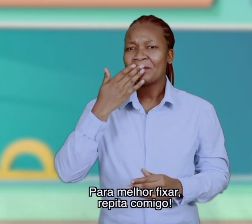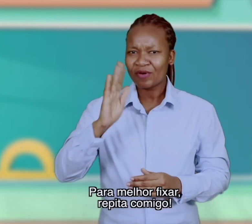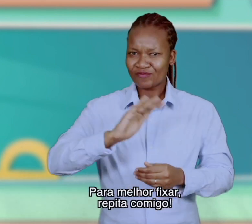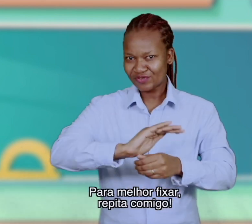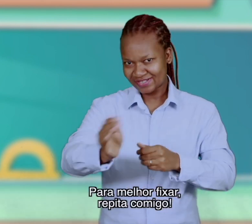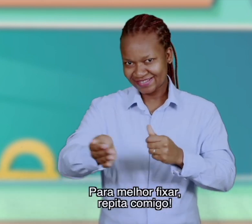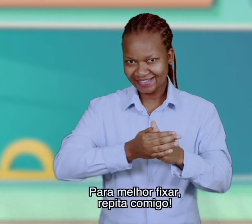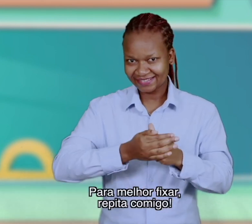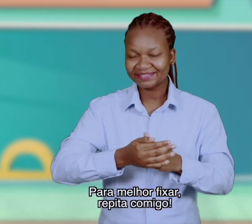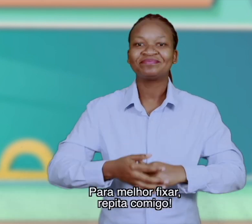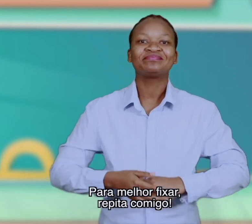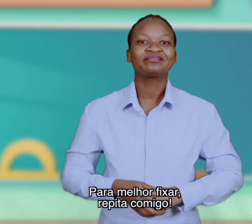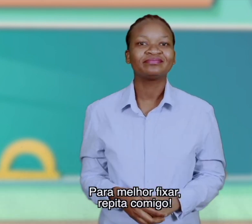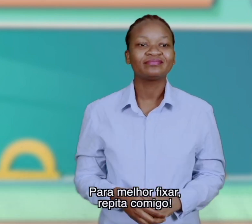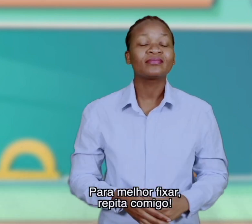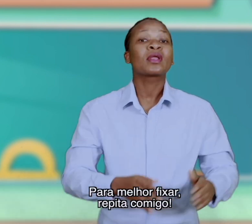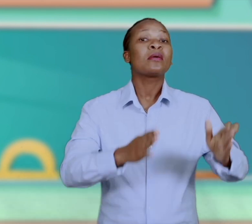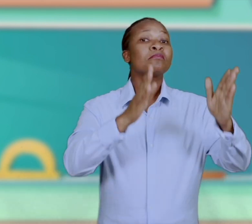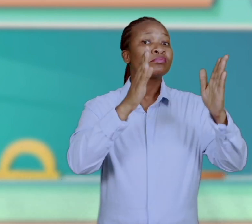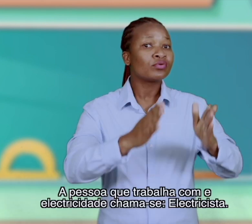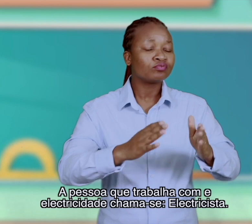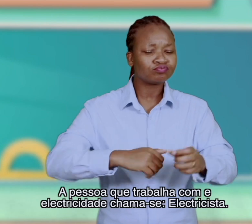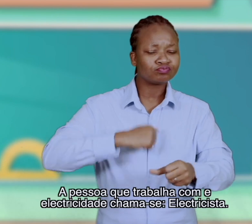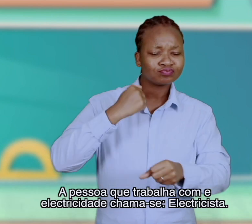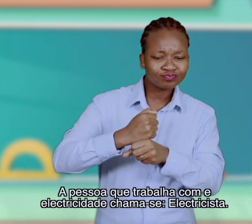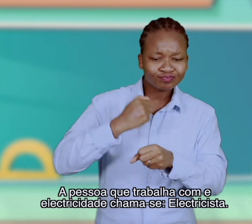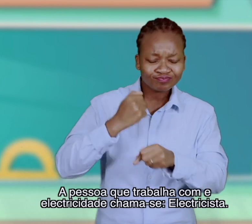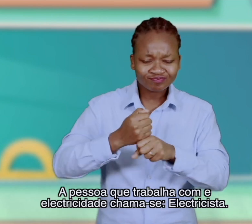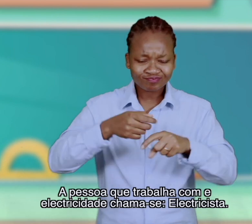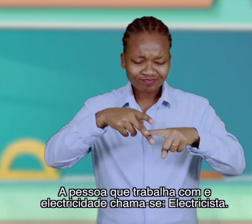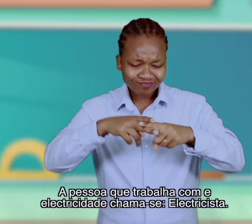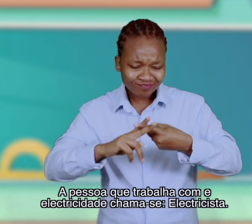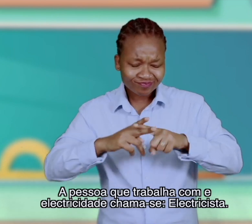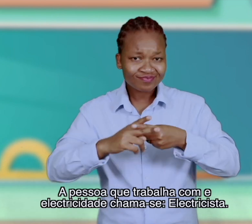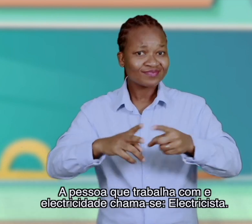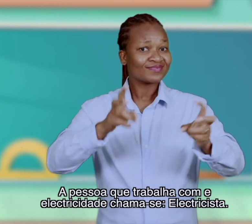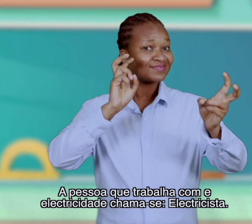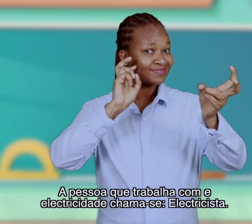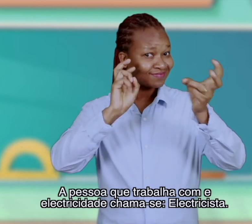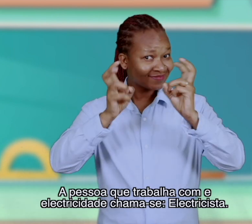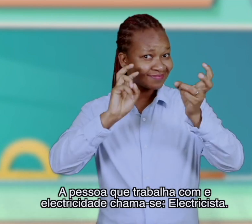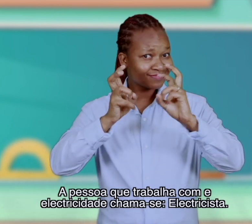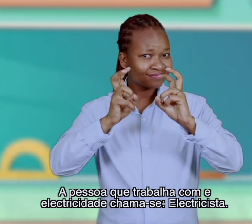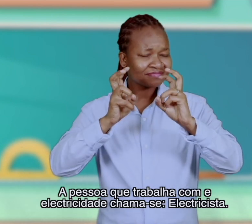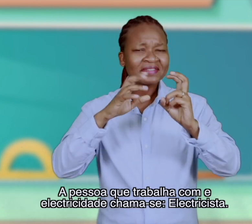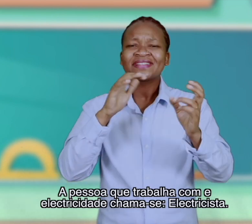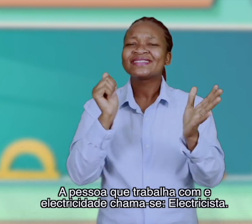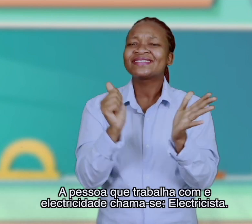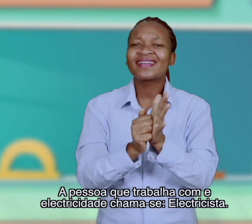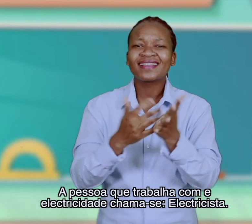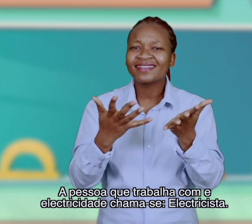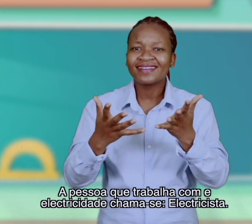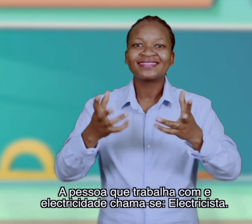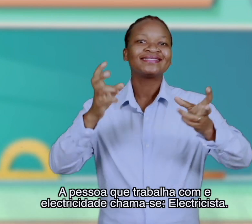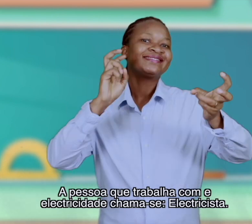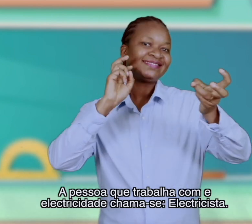melhor fixar, repita comigo. A pessoa que trabalha com eletricidade chama-se eletricista.